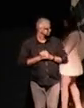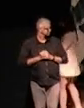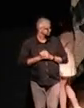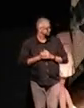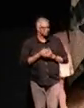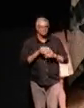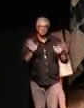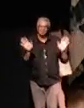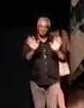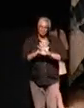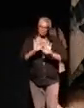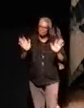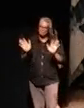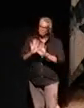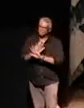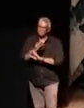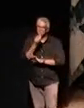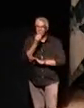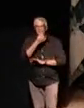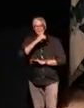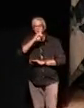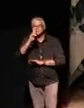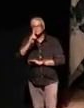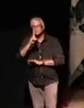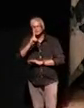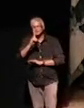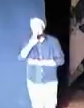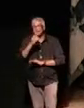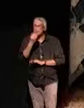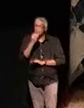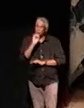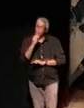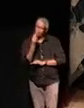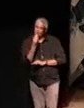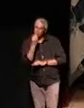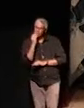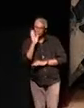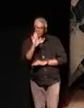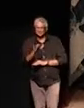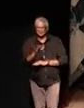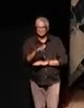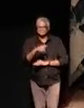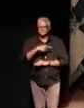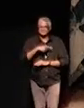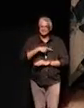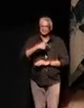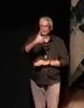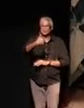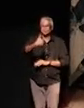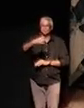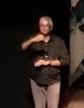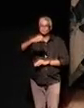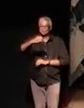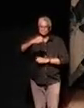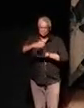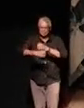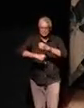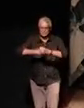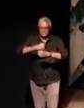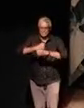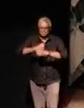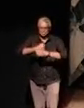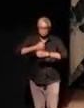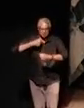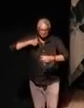Olá bom dia quase Boa tarde eu tava comentando que eu tenho 20 anos de UERJ fiz esse ano né 20 anos